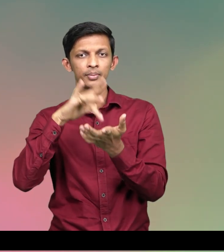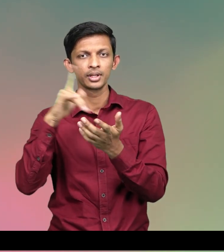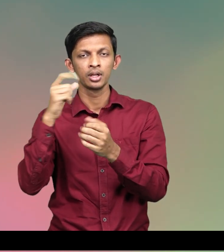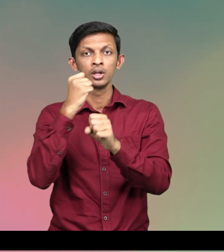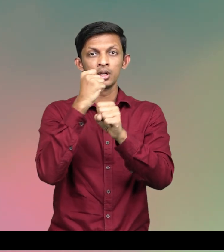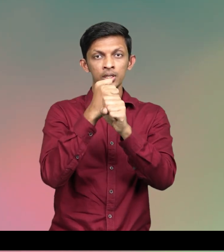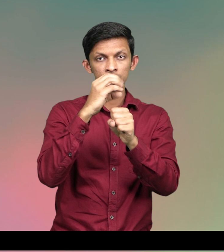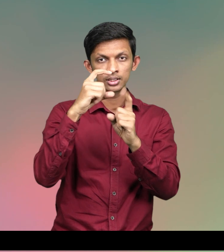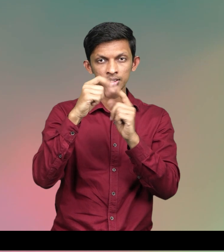గోదావరి,